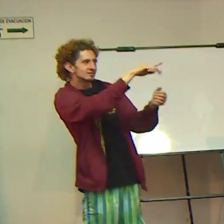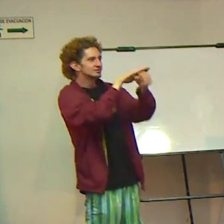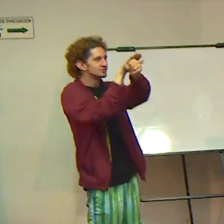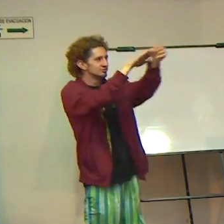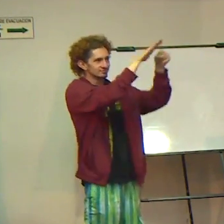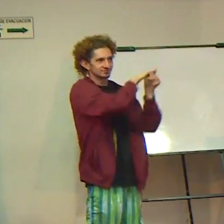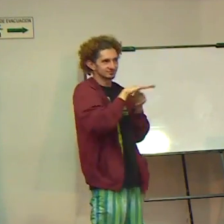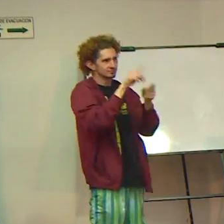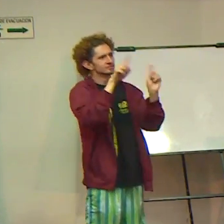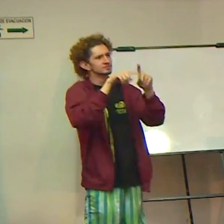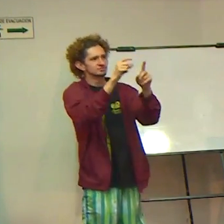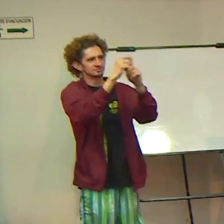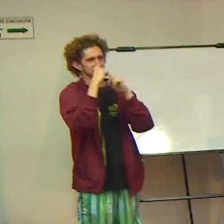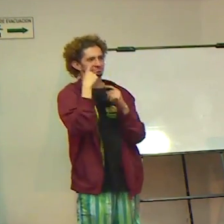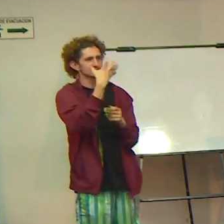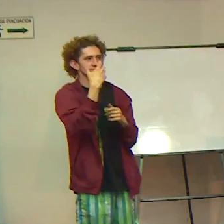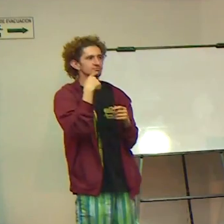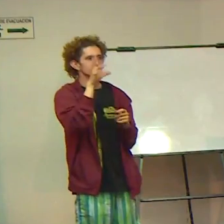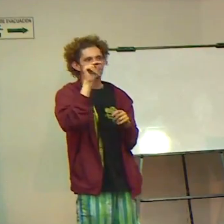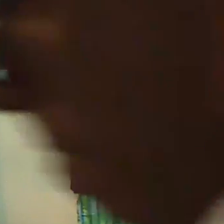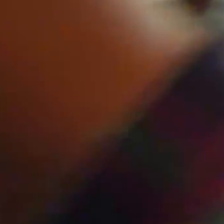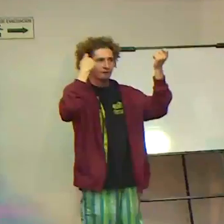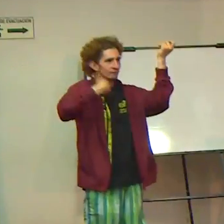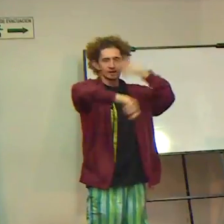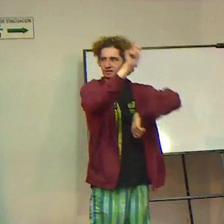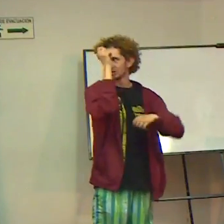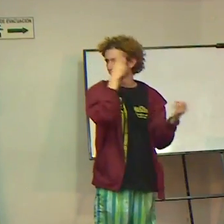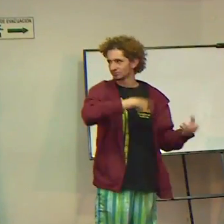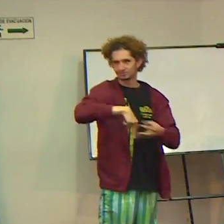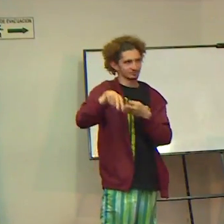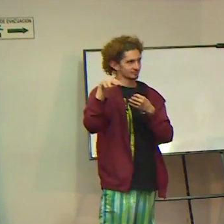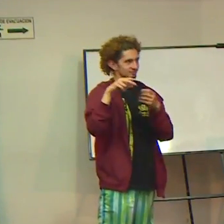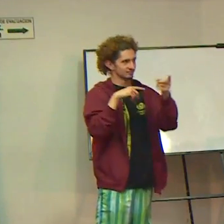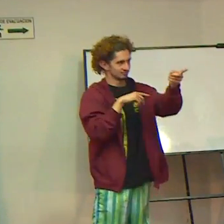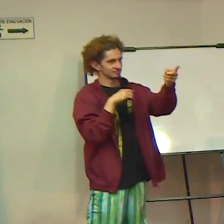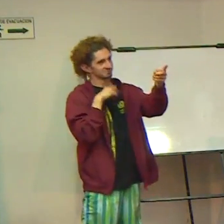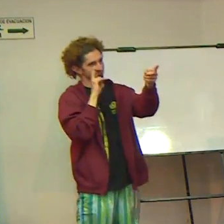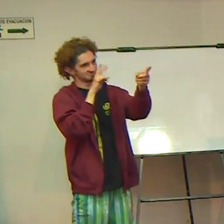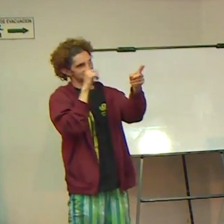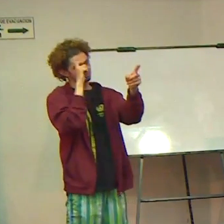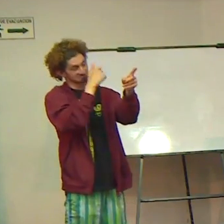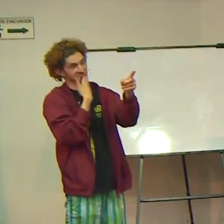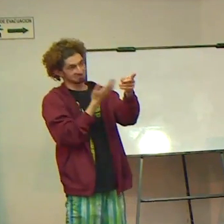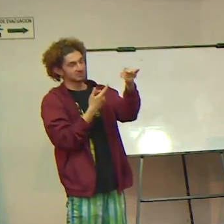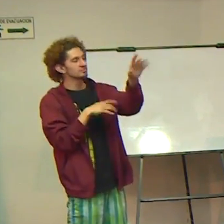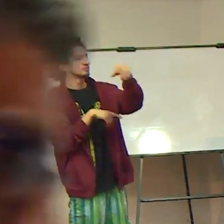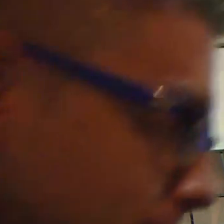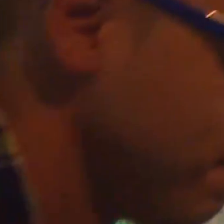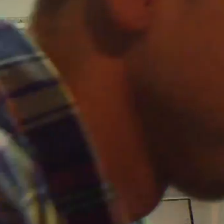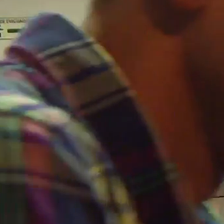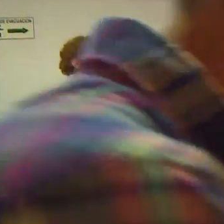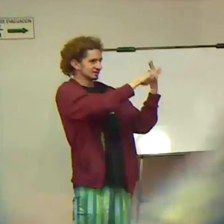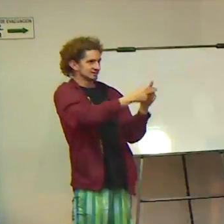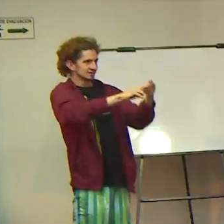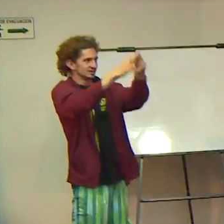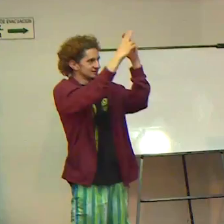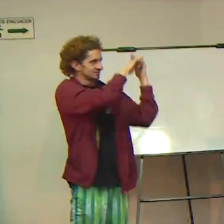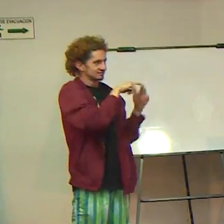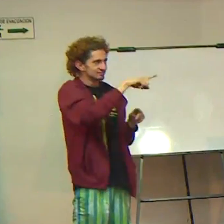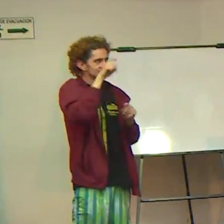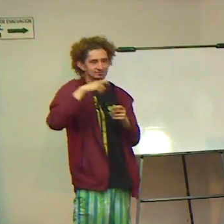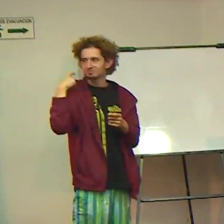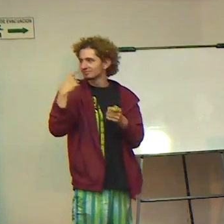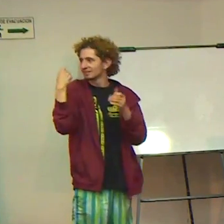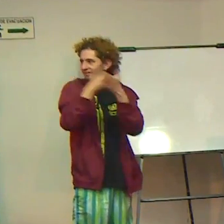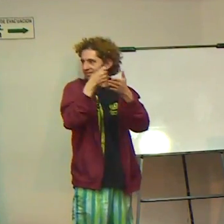que también se están manejando como estas movilizaciones. Y hay una palabra muy, muy relevante que me causó pues, mucho impacto,